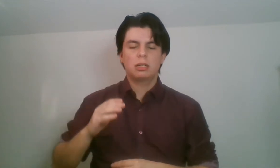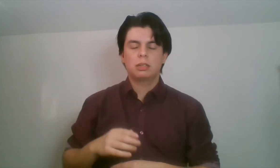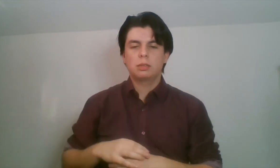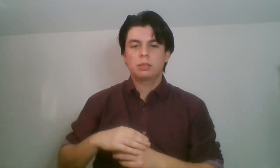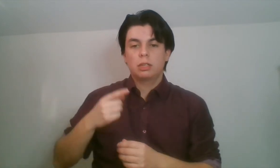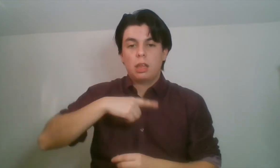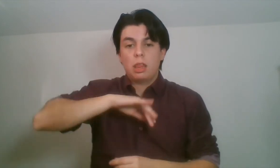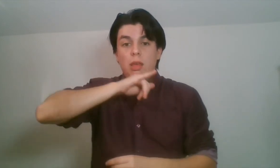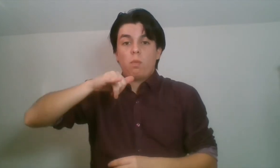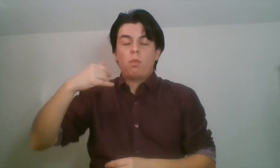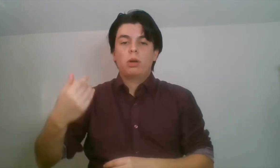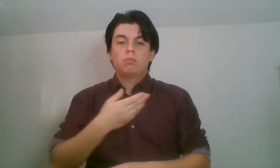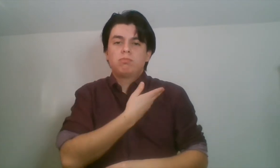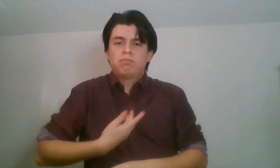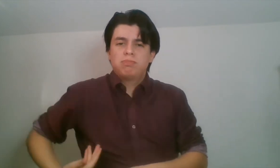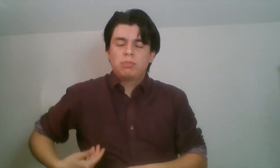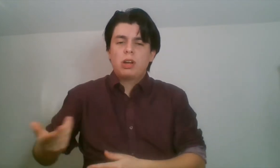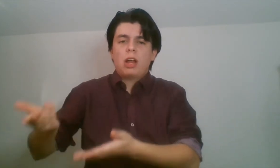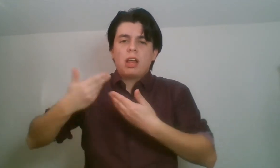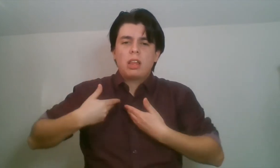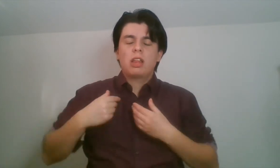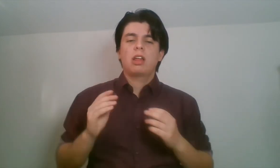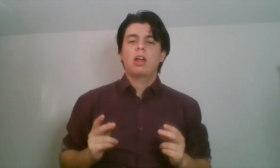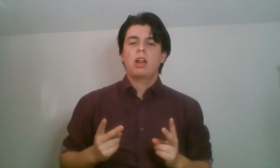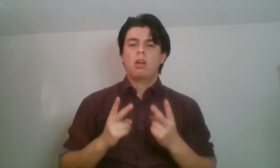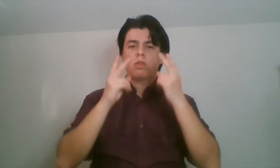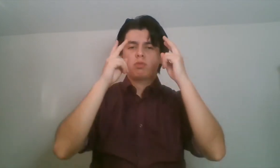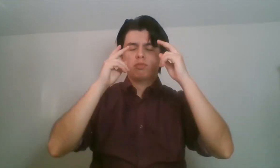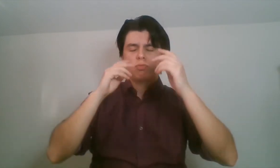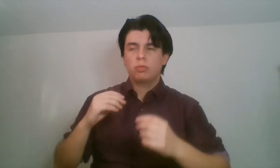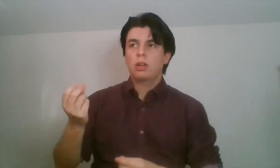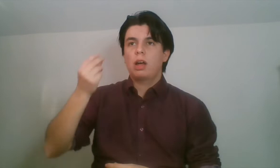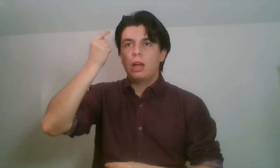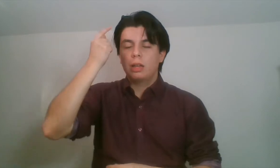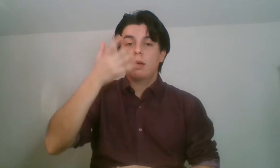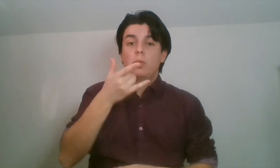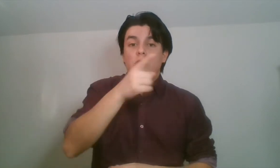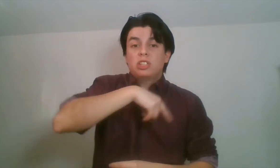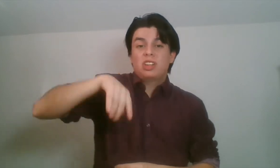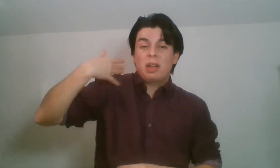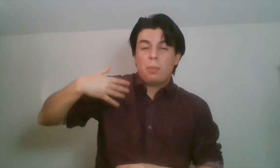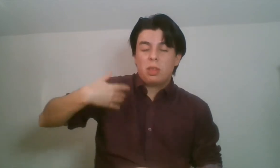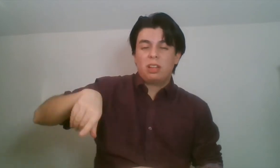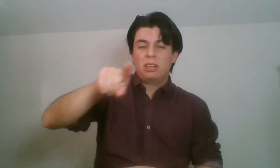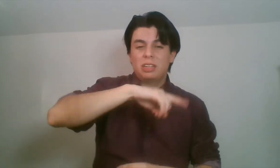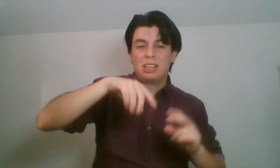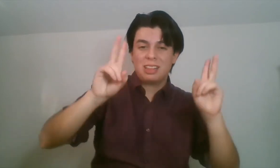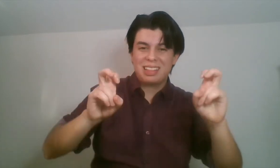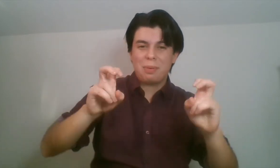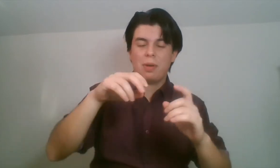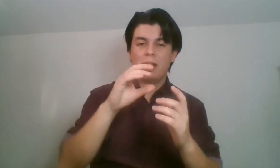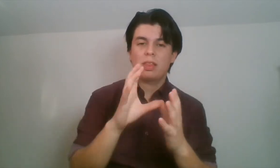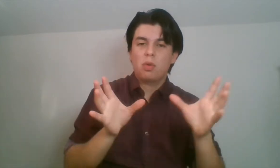Bachelet. Entonces, tener una infraestructura en ese momento era tremendamente relevante para